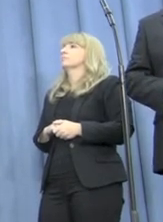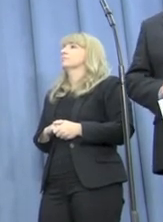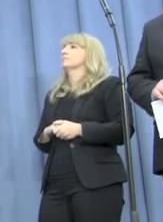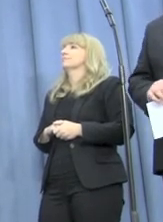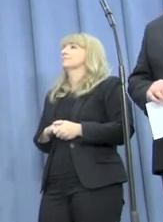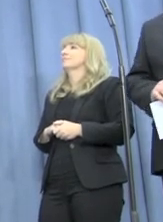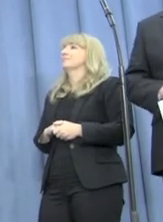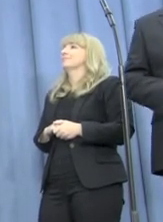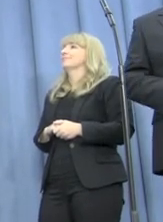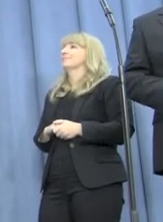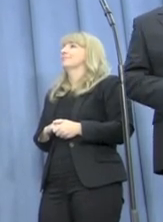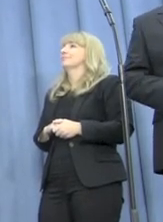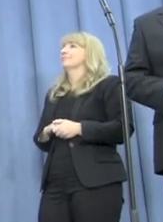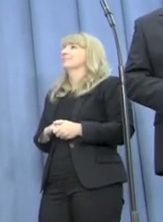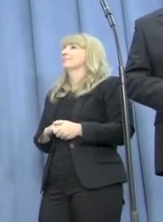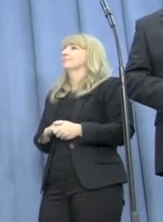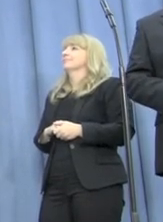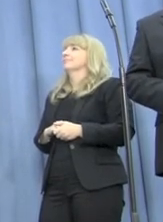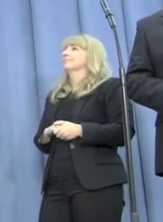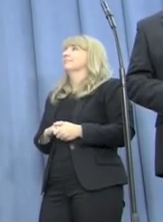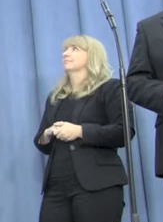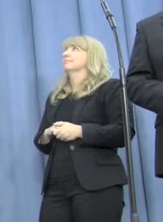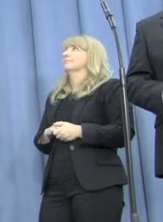Jeśli się uda. Uda się?